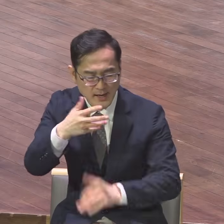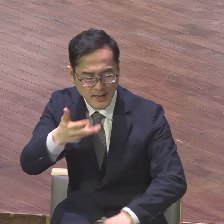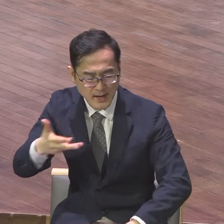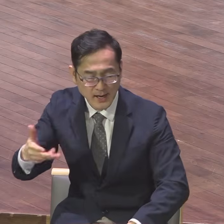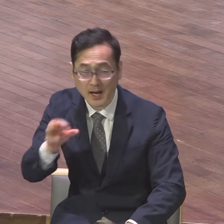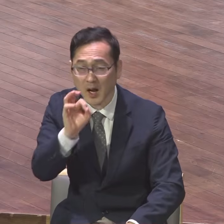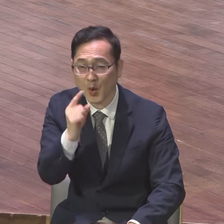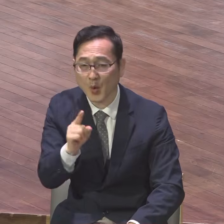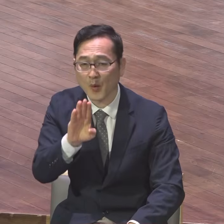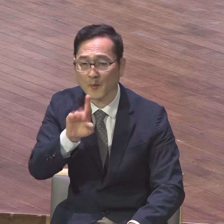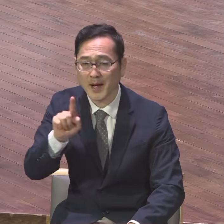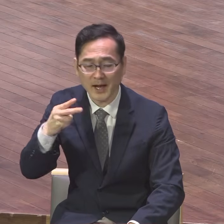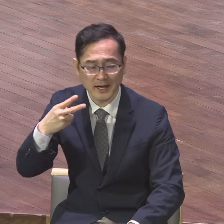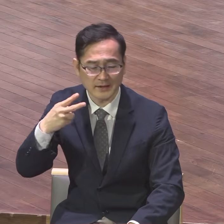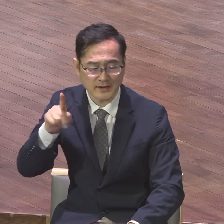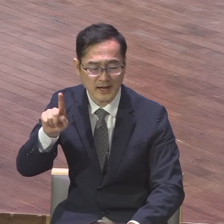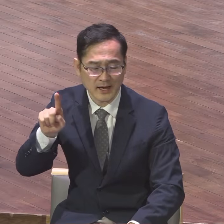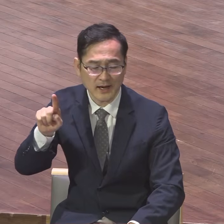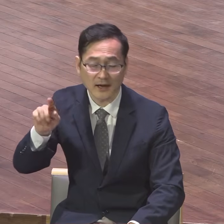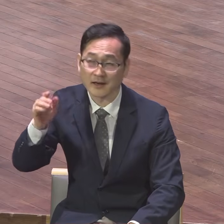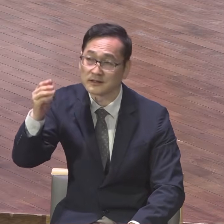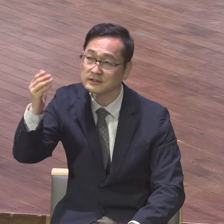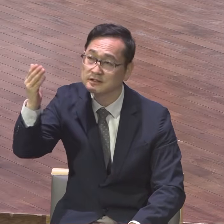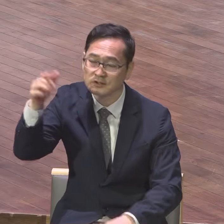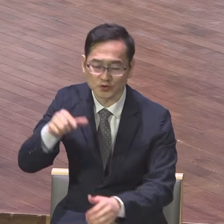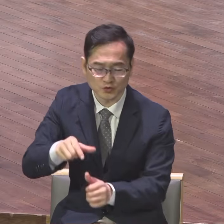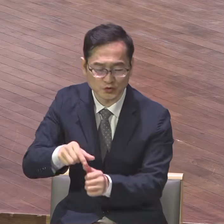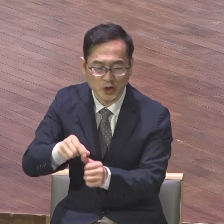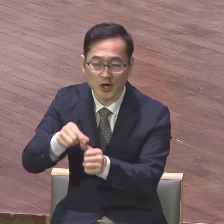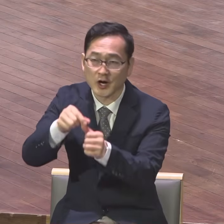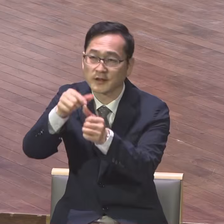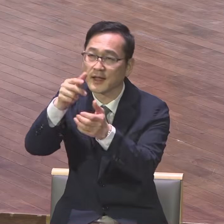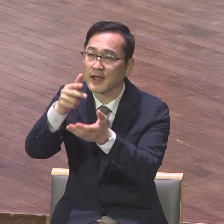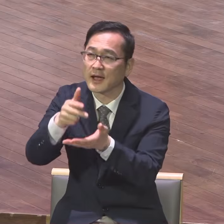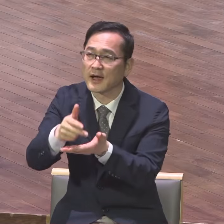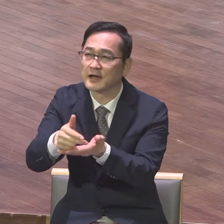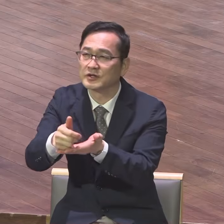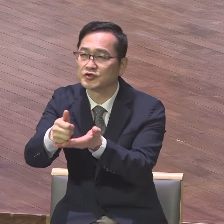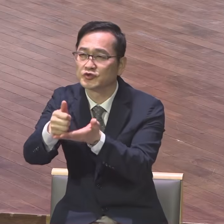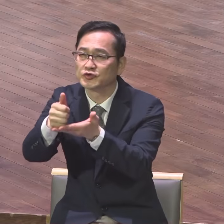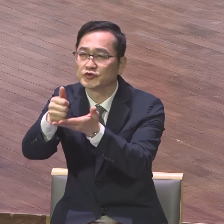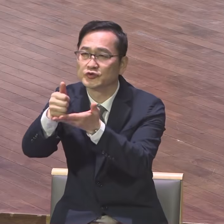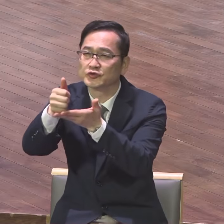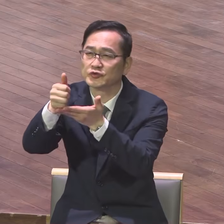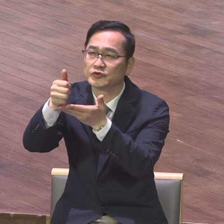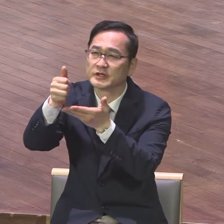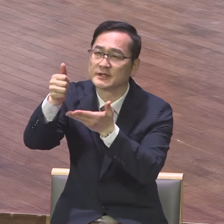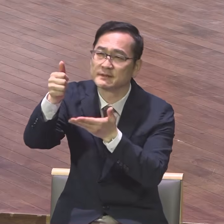구원자